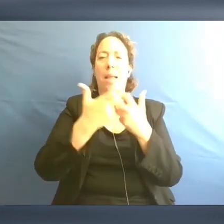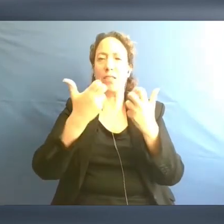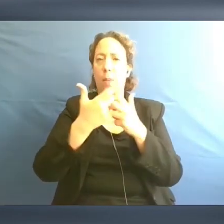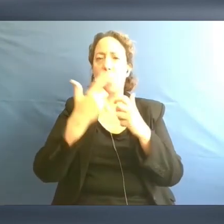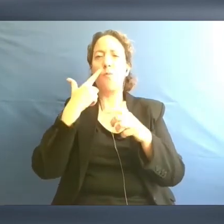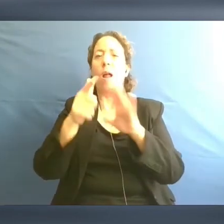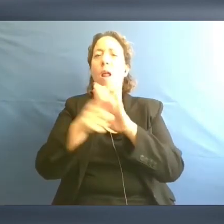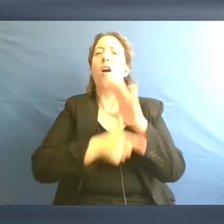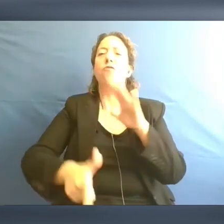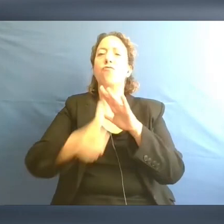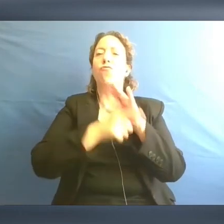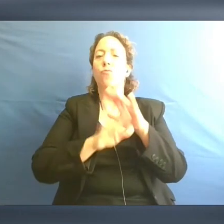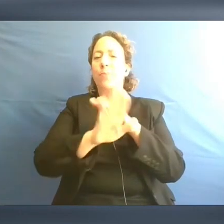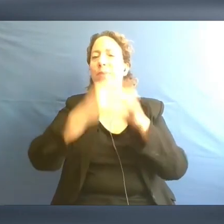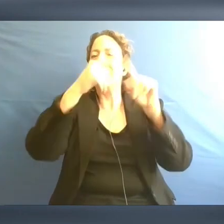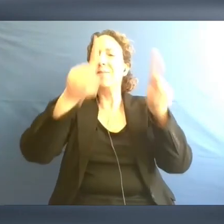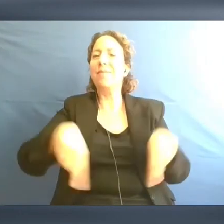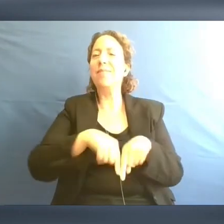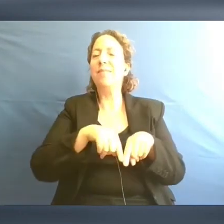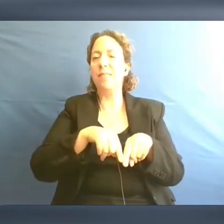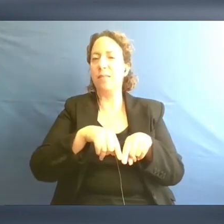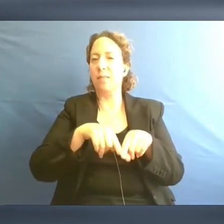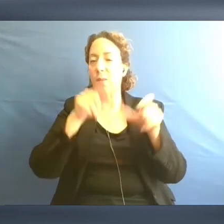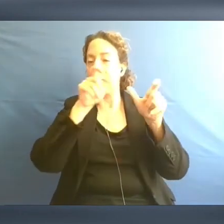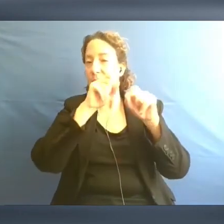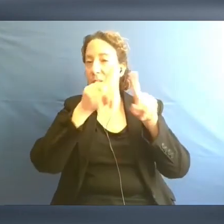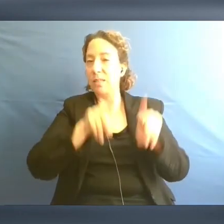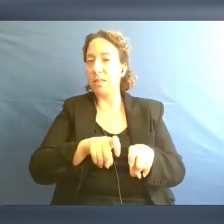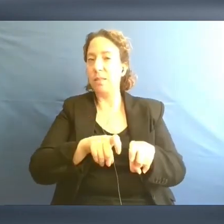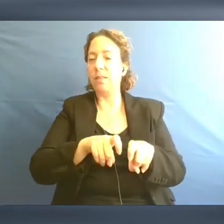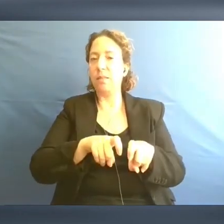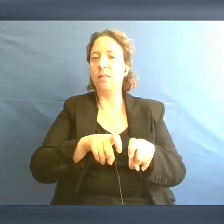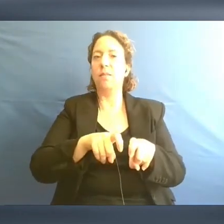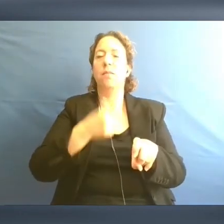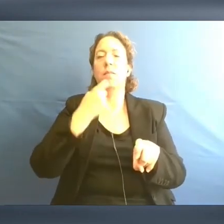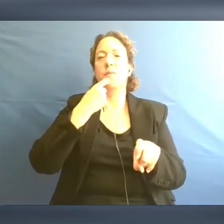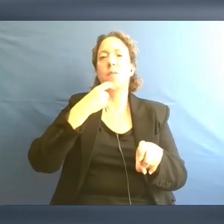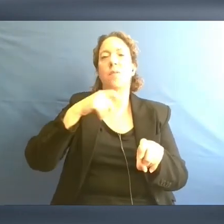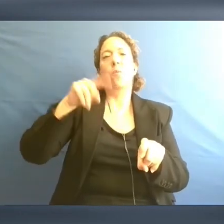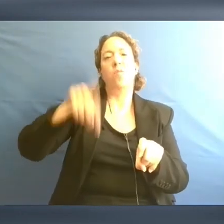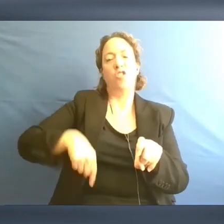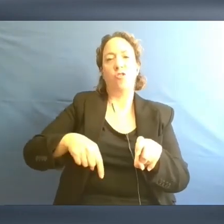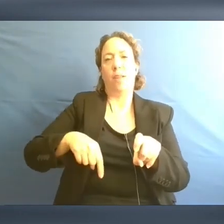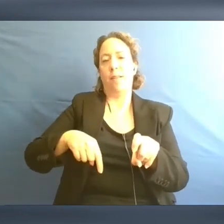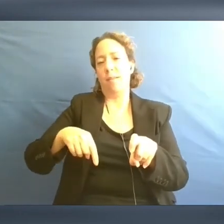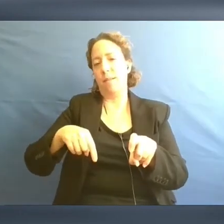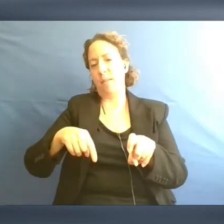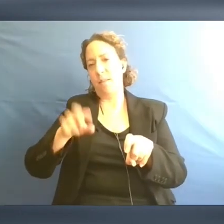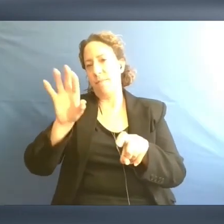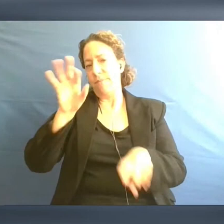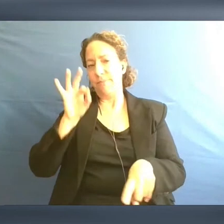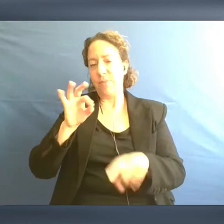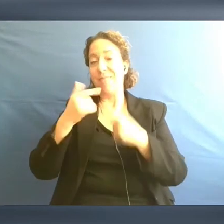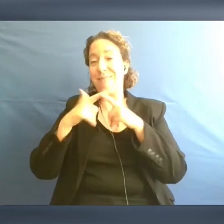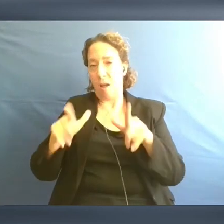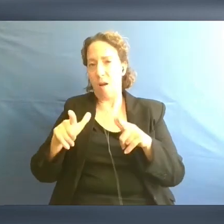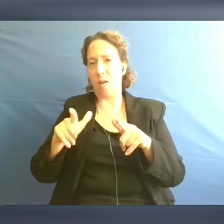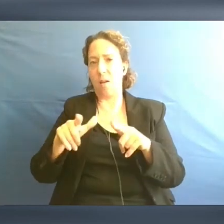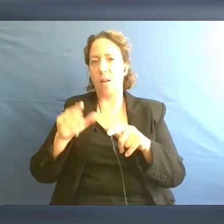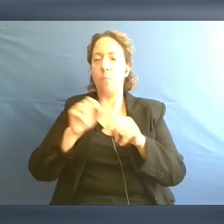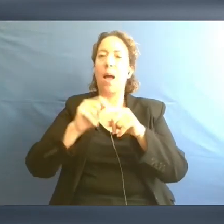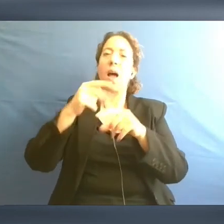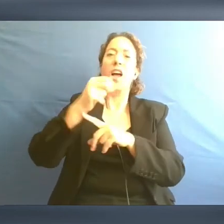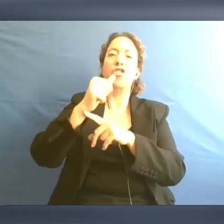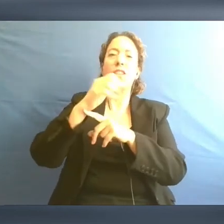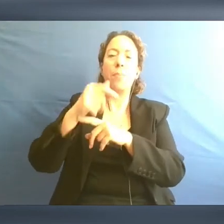langage de la page, on est obligé d'avoir une assumption que c'est bien l'attribut langue qui est utilisé, qu'on n'utilise pas une entête HTTP pour définir